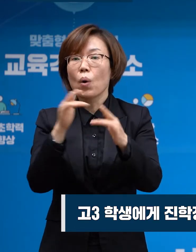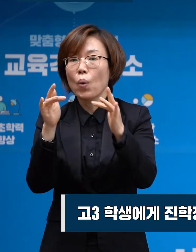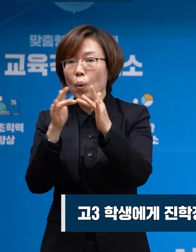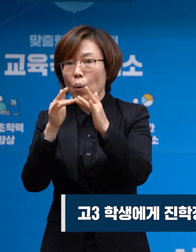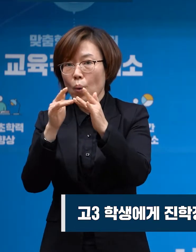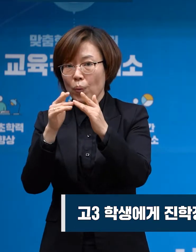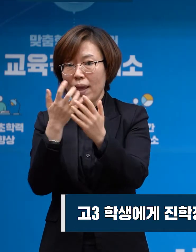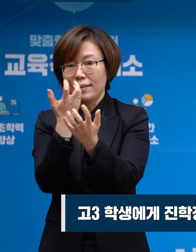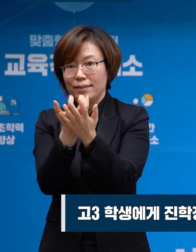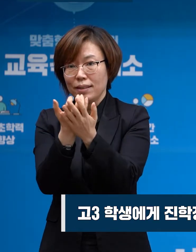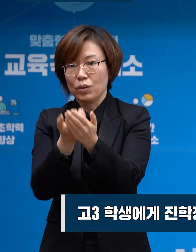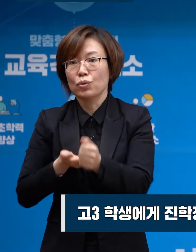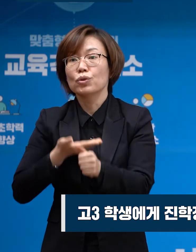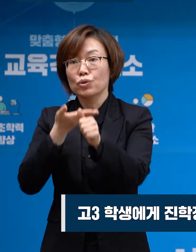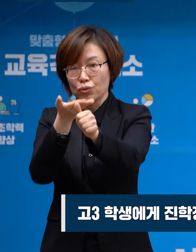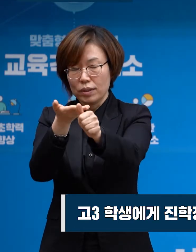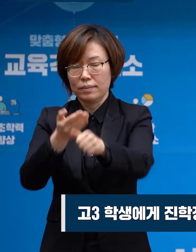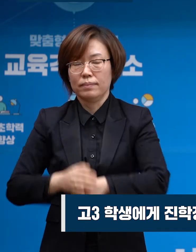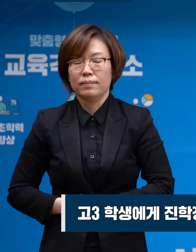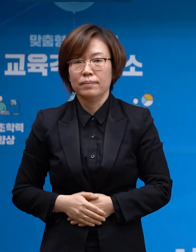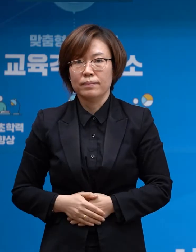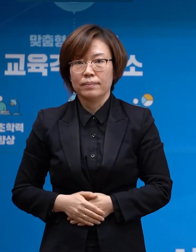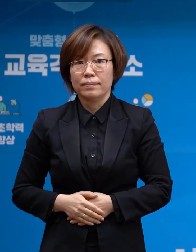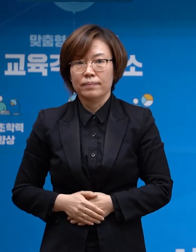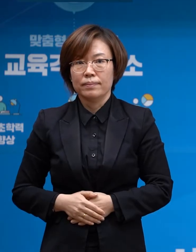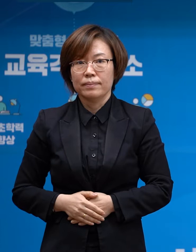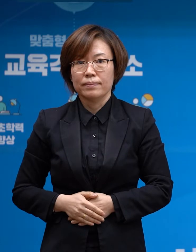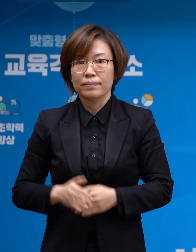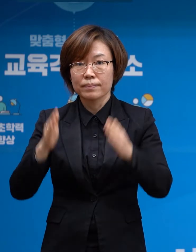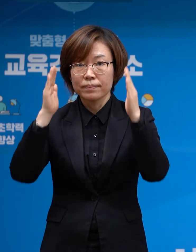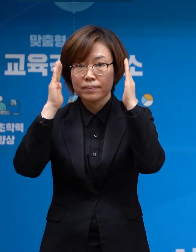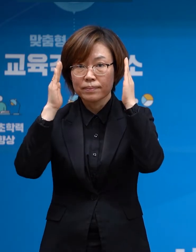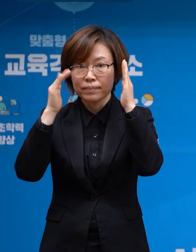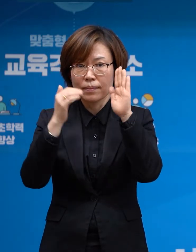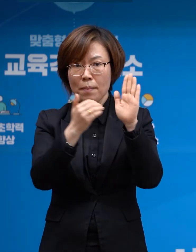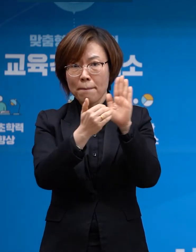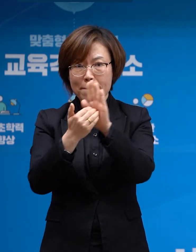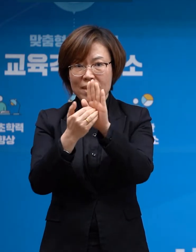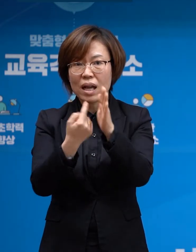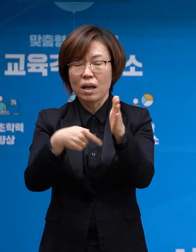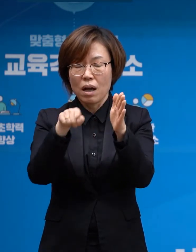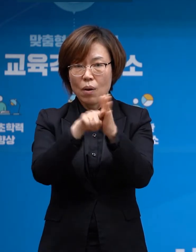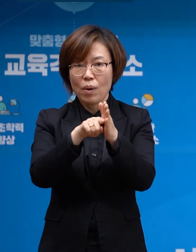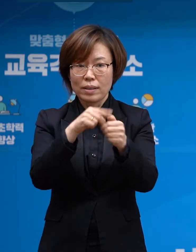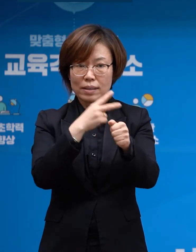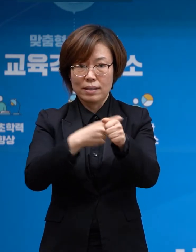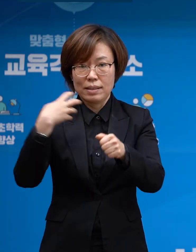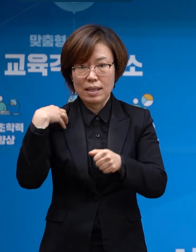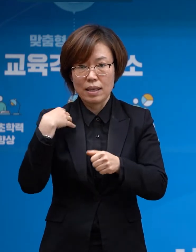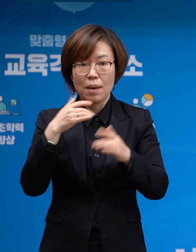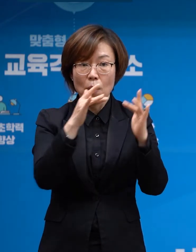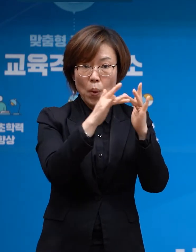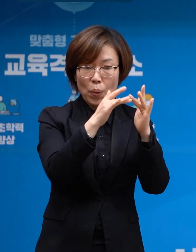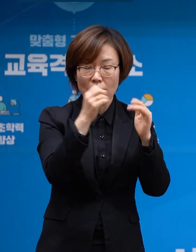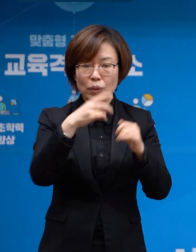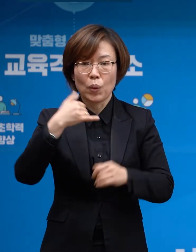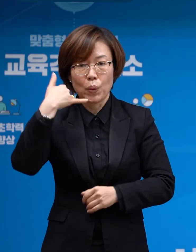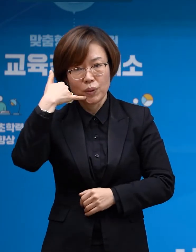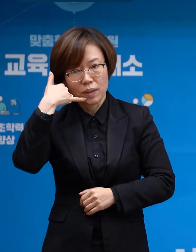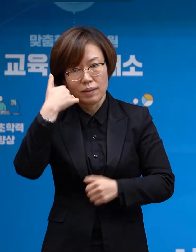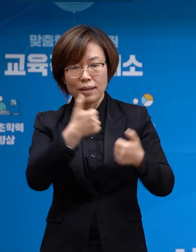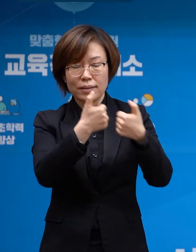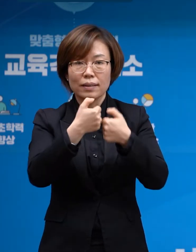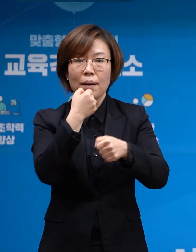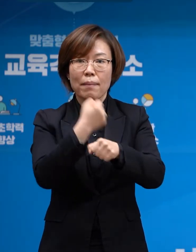진학 자료를 제공하도록 하겠습니다. 학습 결손 예방을 위해 담임교사의 온라인 전화 상담을